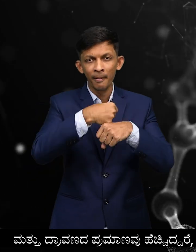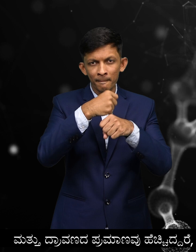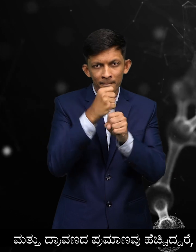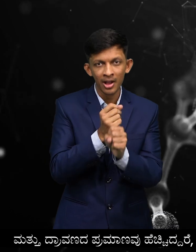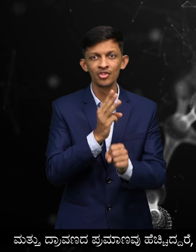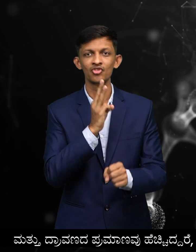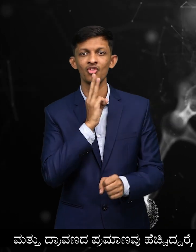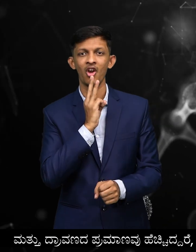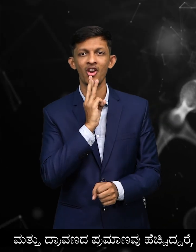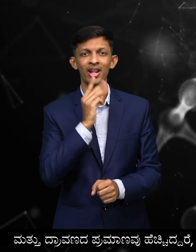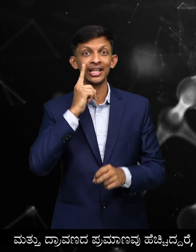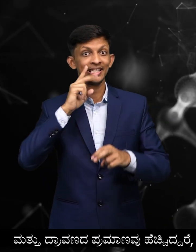ಪ್ರಮಾಣವು ಹೆಚ್ಚಿದ್ದರೆ ದ್ರಾವಣವನ್ನು